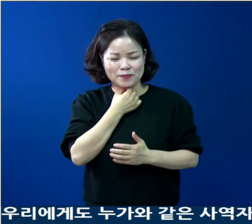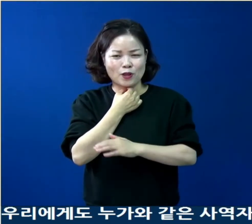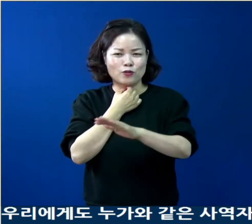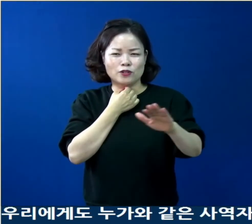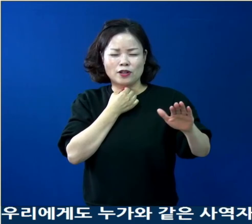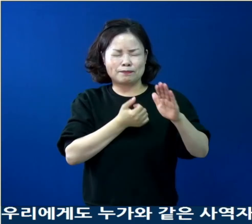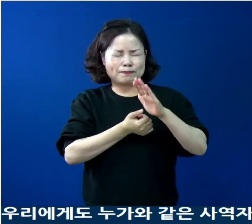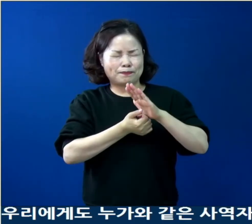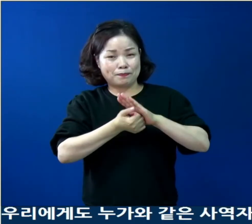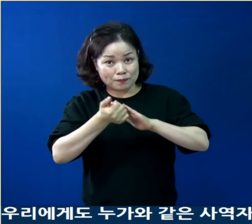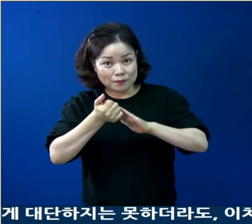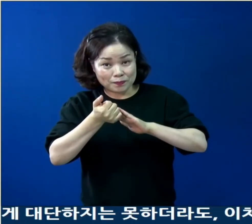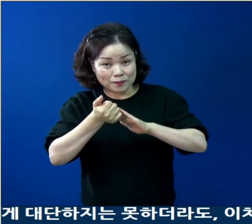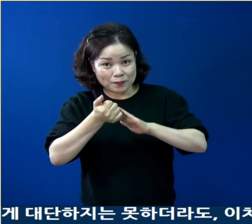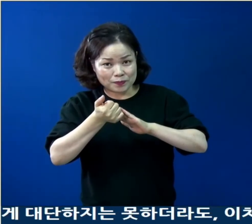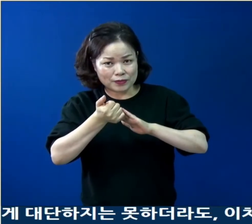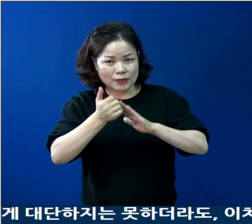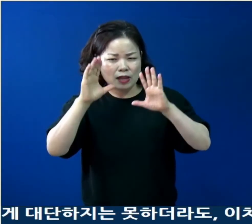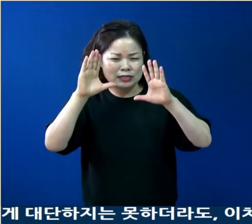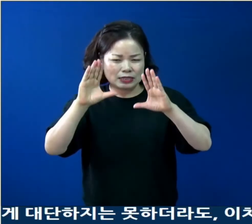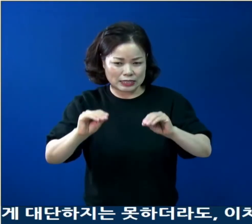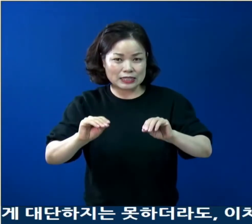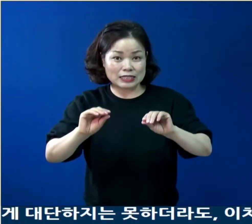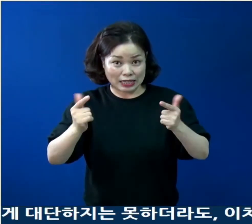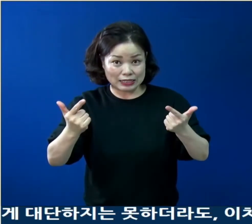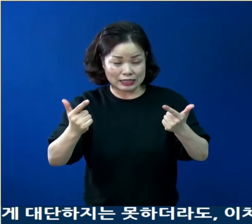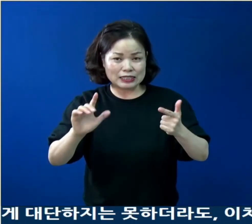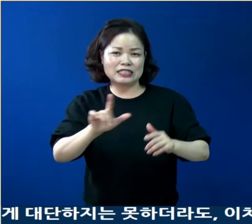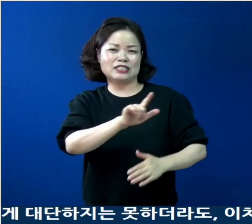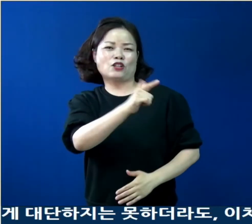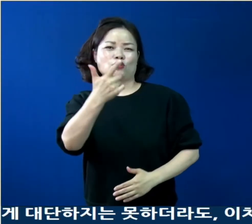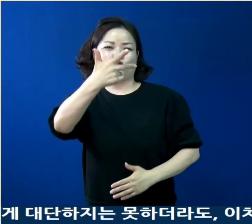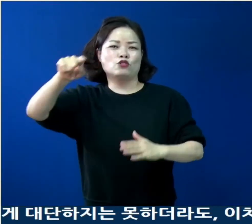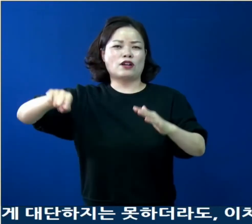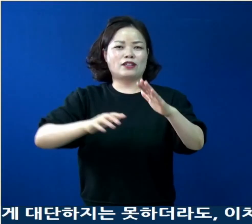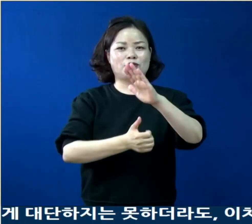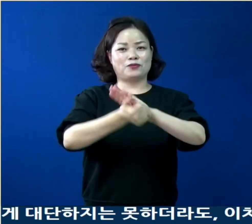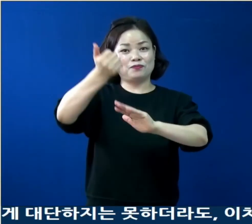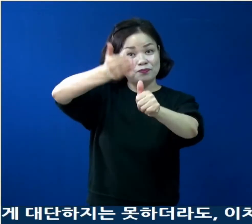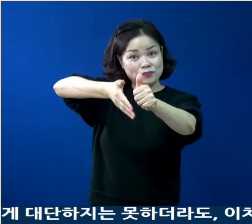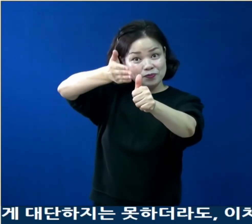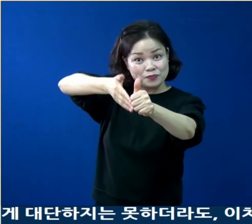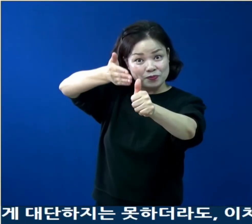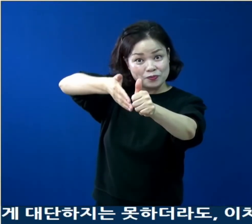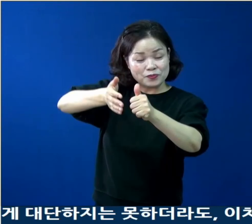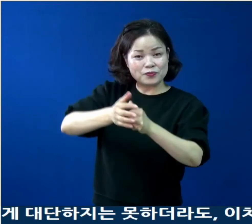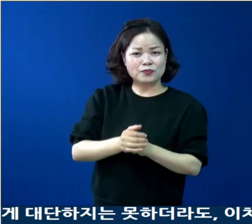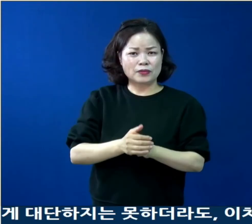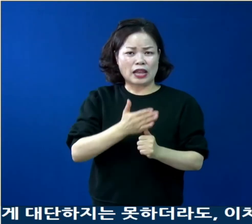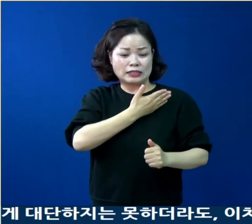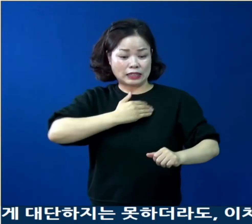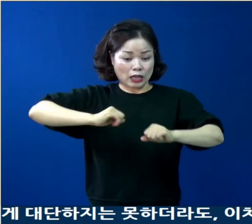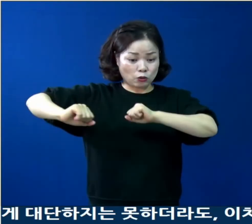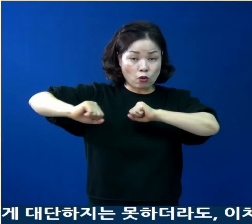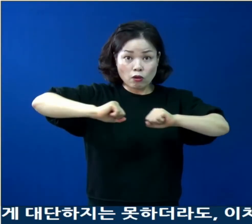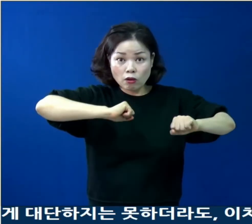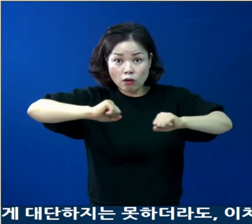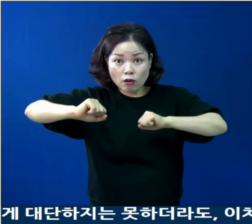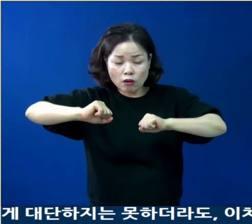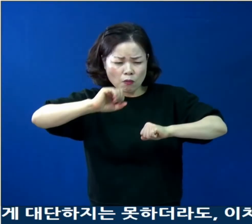열망, 이런 것이 식지 아니하는 이 저녁이 되기를 주 안에서 소망해 봅니다. 사도행전을